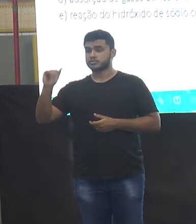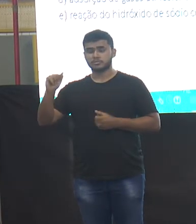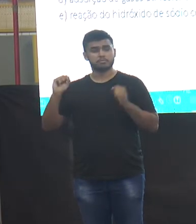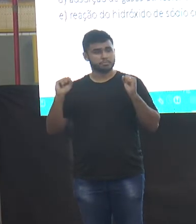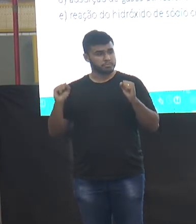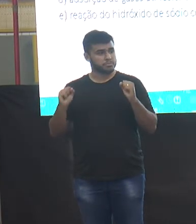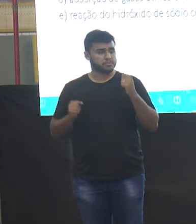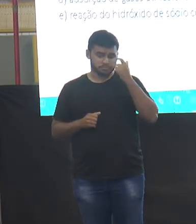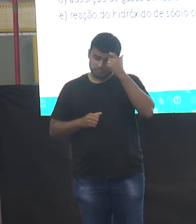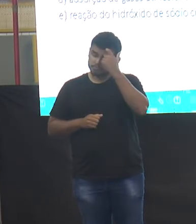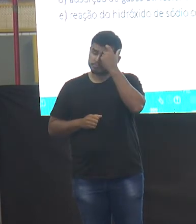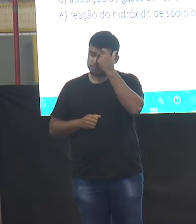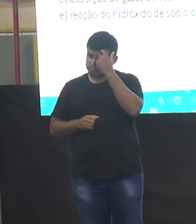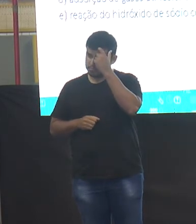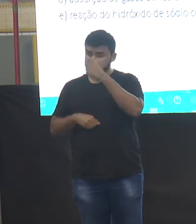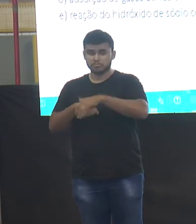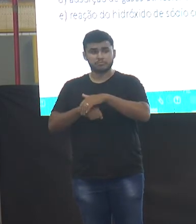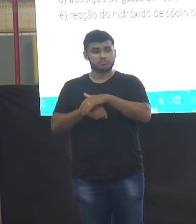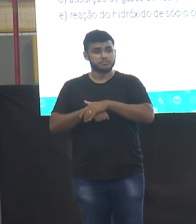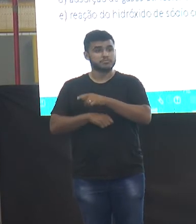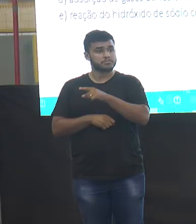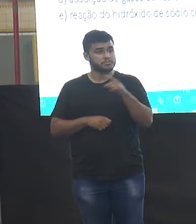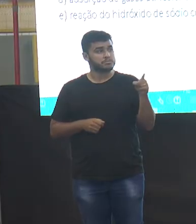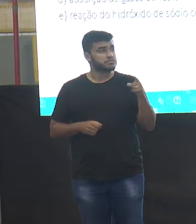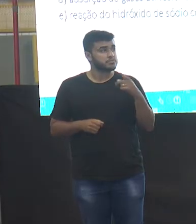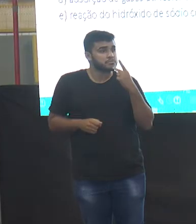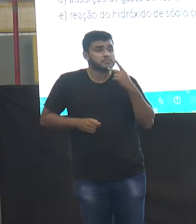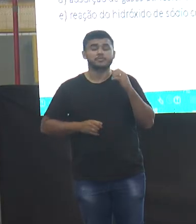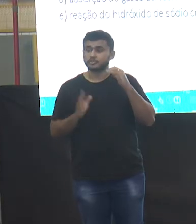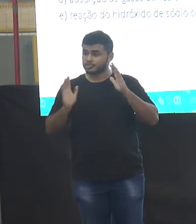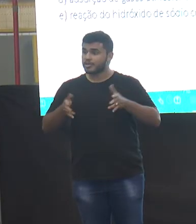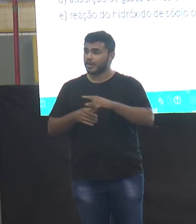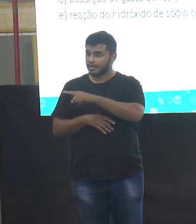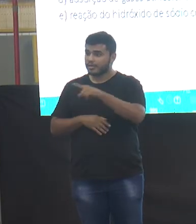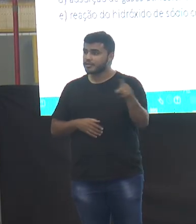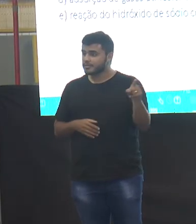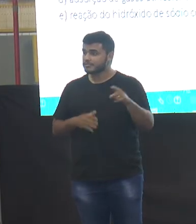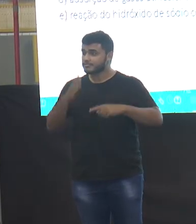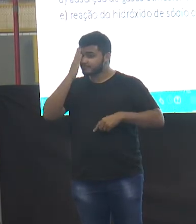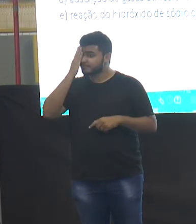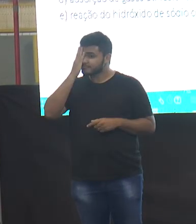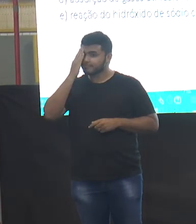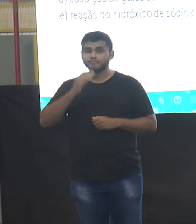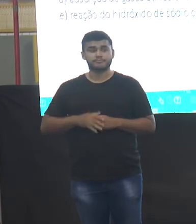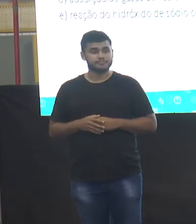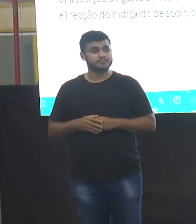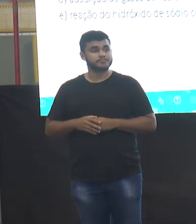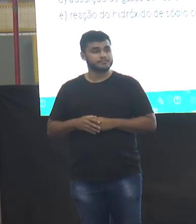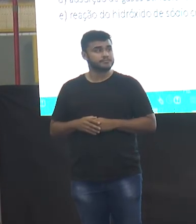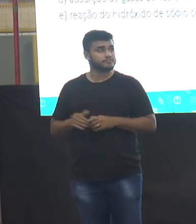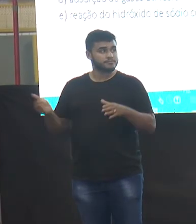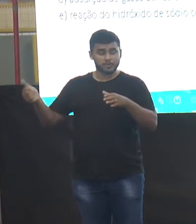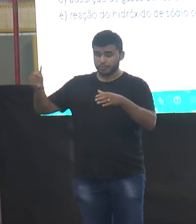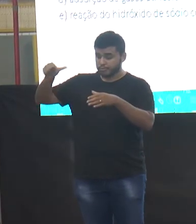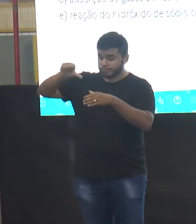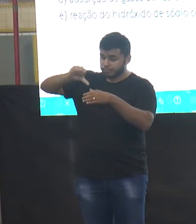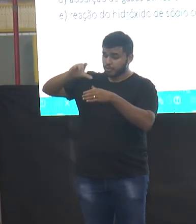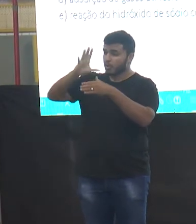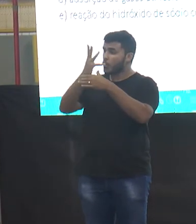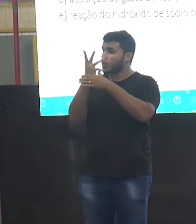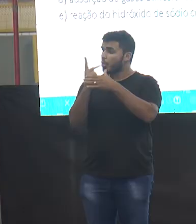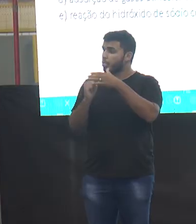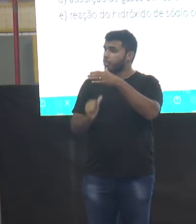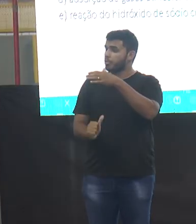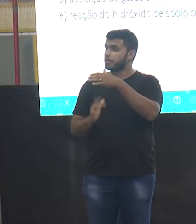aqui, eu adoro ver a galera balançando a cabeça, dizendo, pô, já fiz isso. Não sabia por quê, agora sabe. Engraçado, você